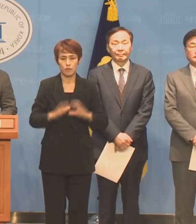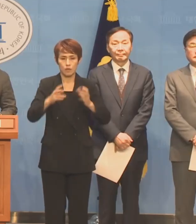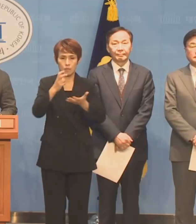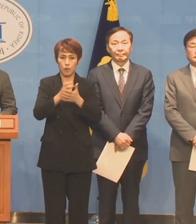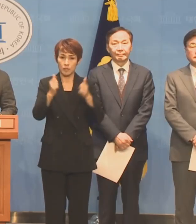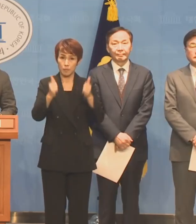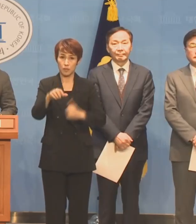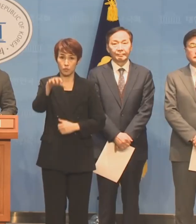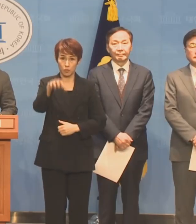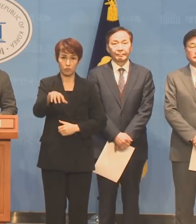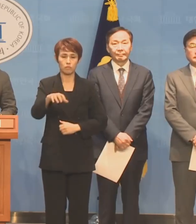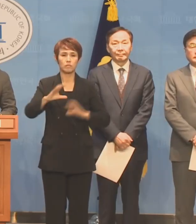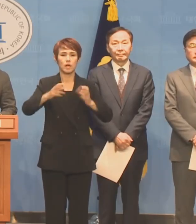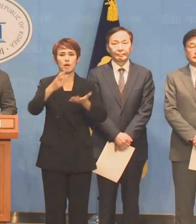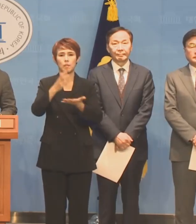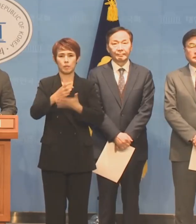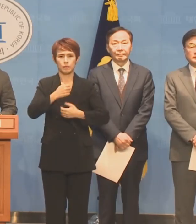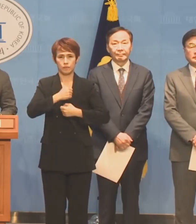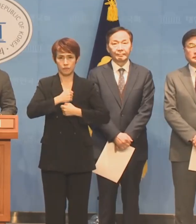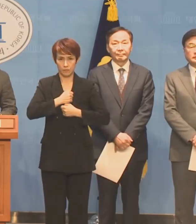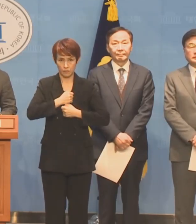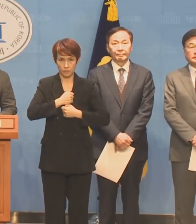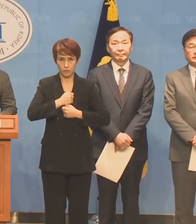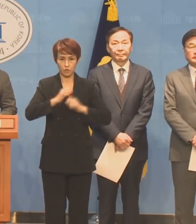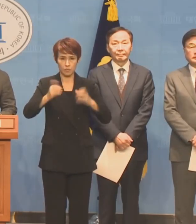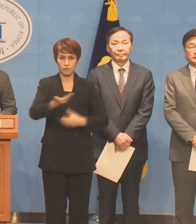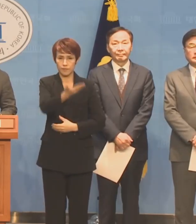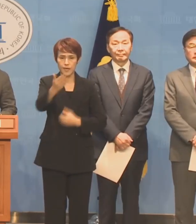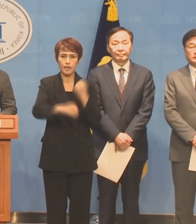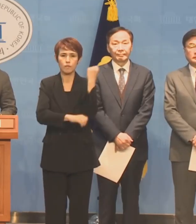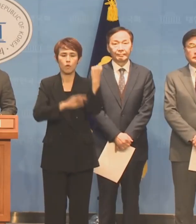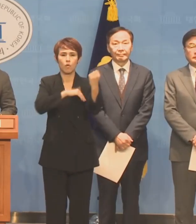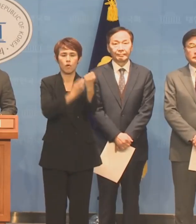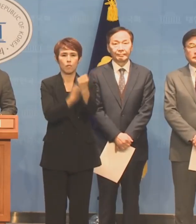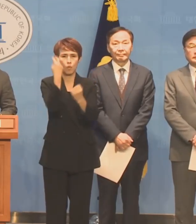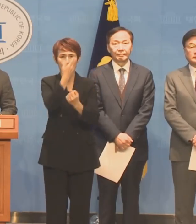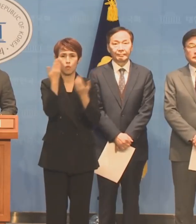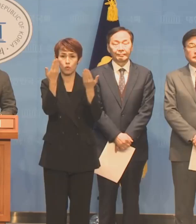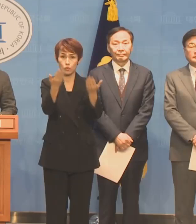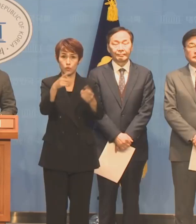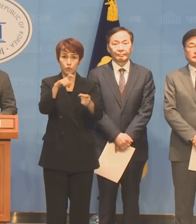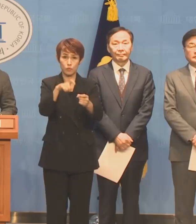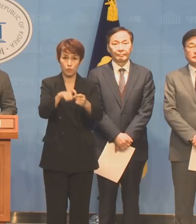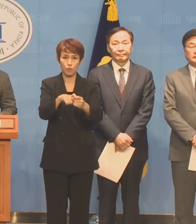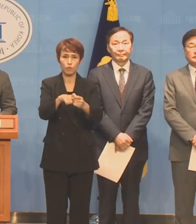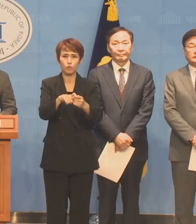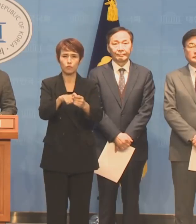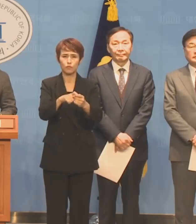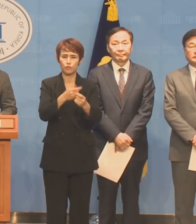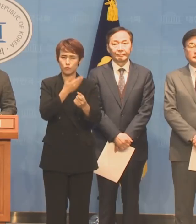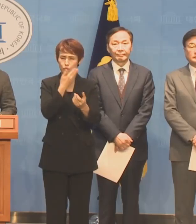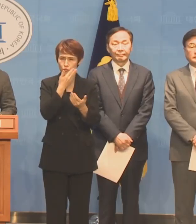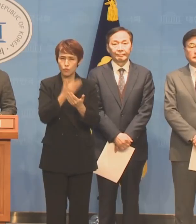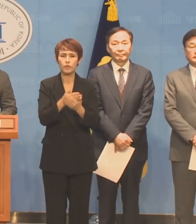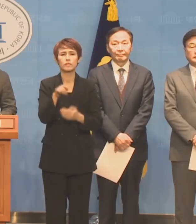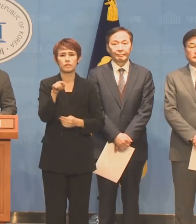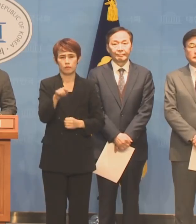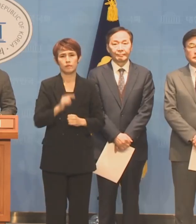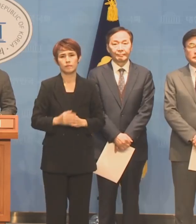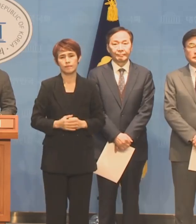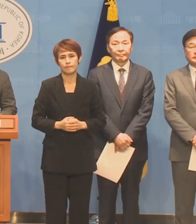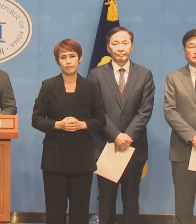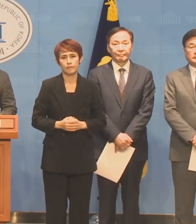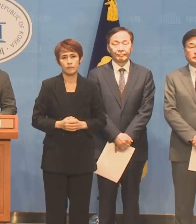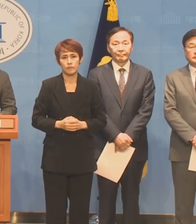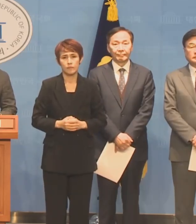헌법재판소는 헌법 질서를 수호하고 국민의 기본권을 보호하기 위한 우리 사회의 마지막 보루입니다.